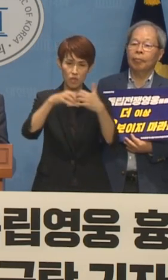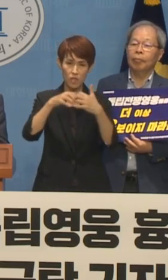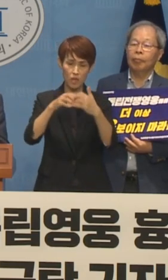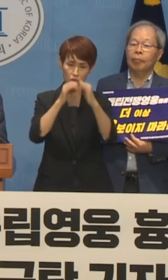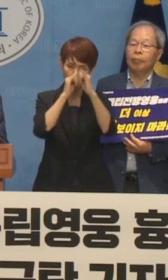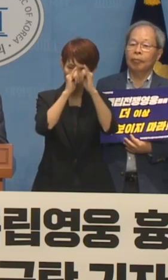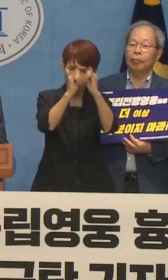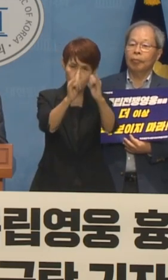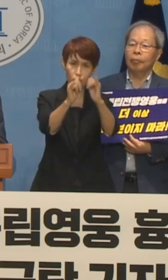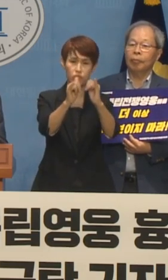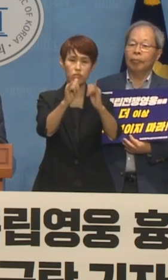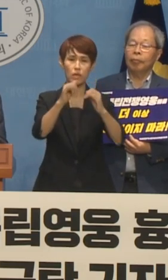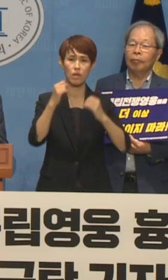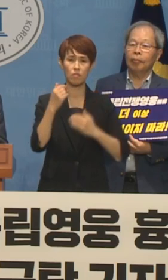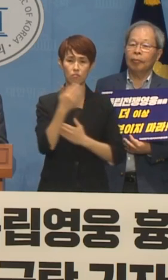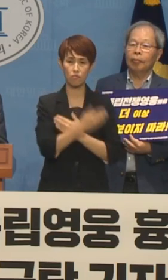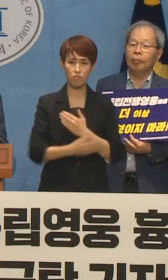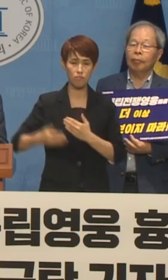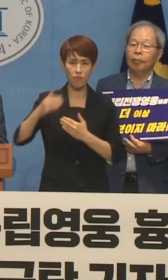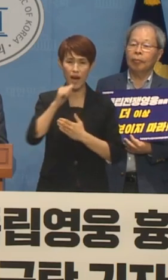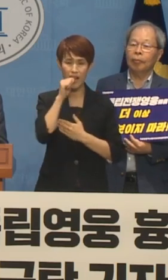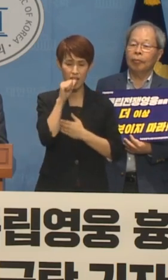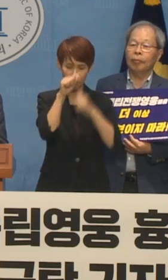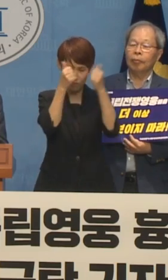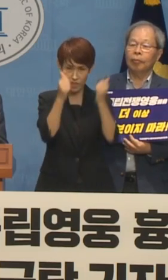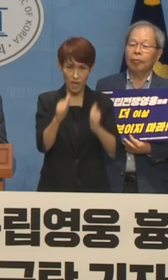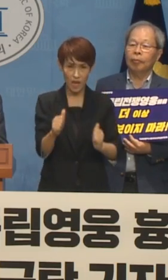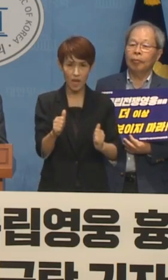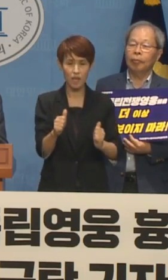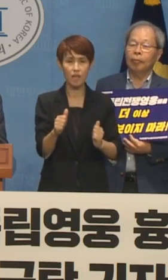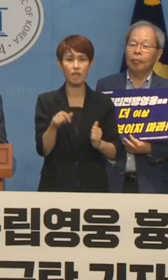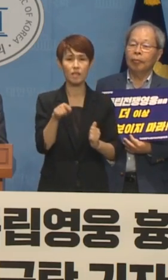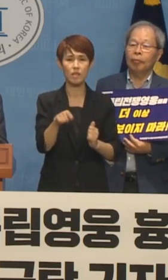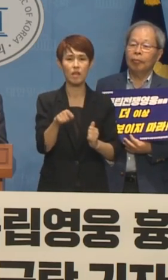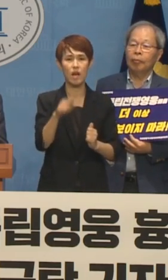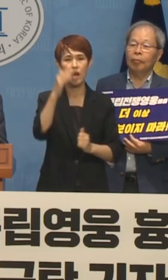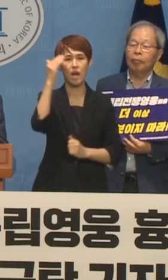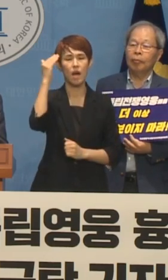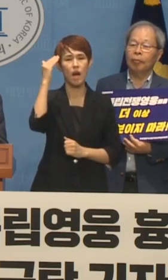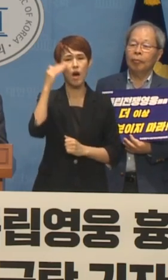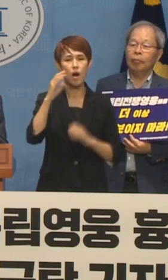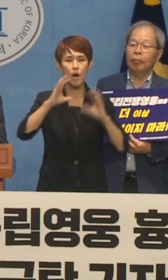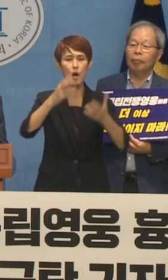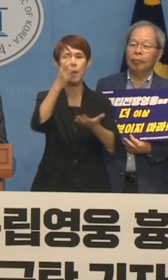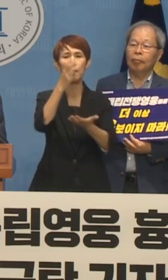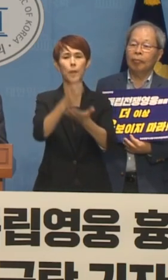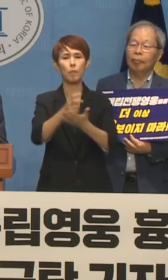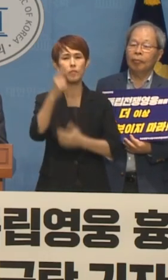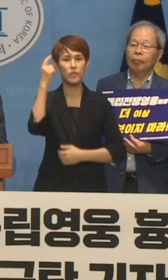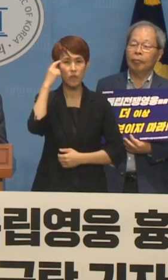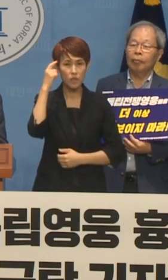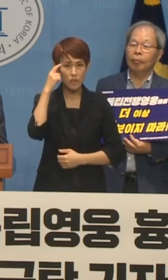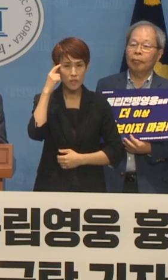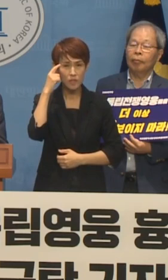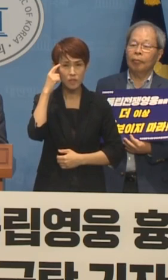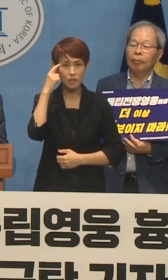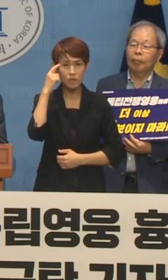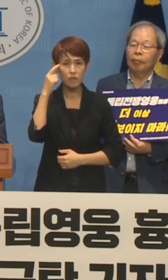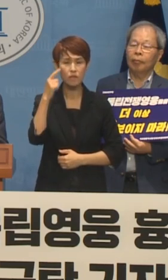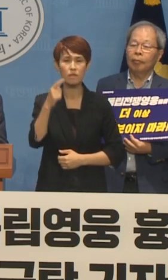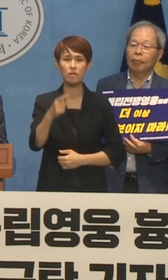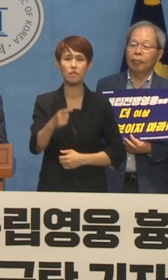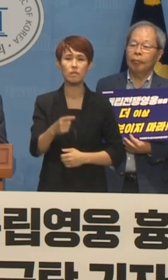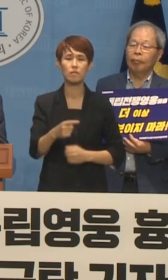흉상은 대한민국 임시정부 법통을 잇겠다는 헌법 정신을 상징함과